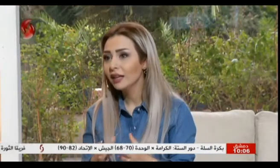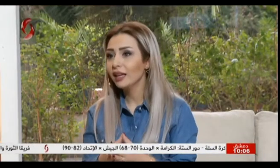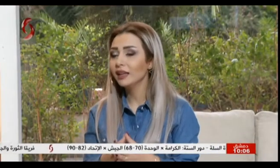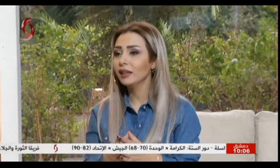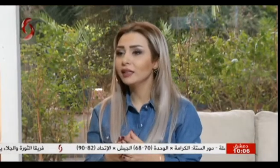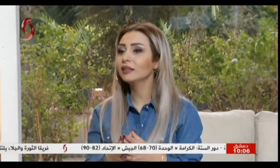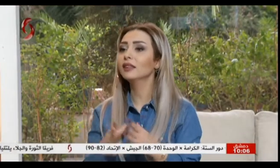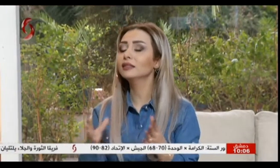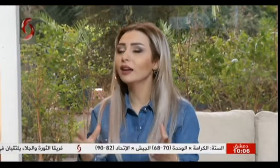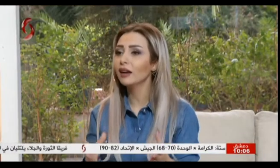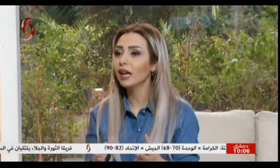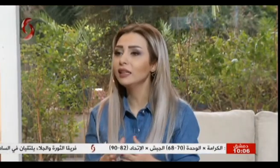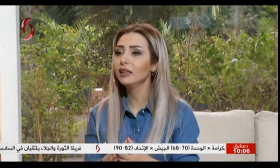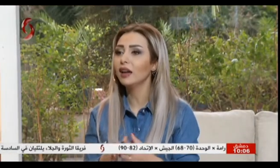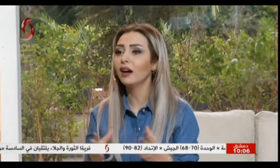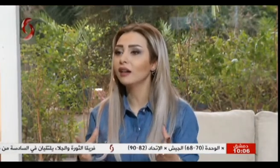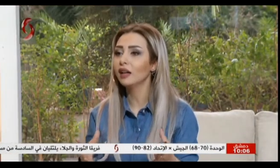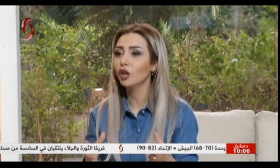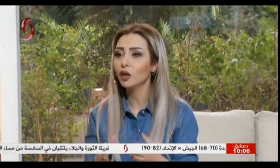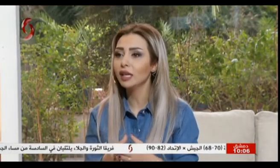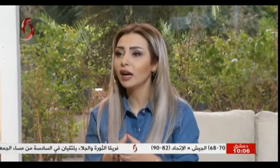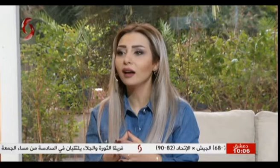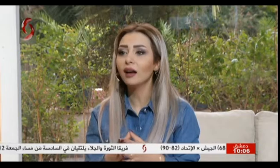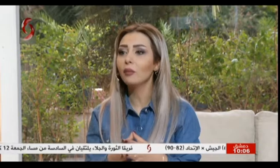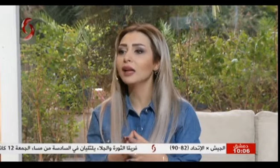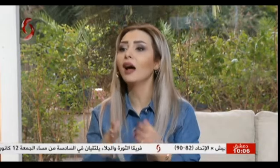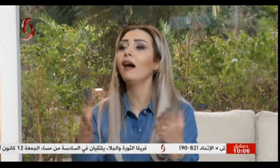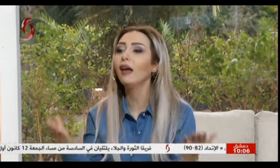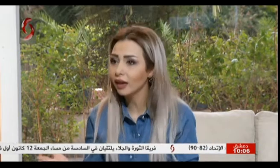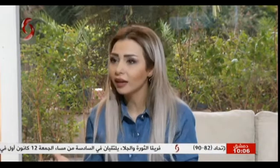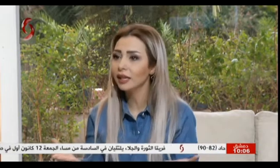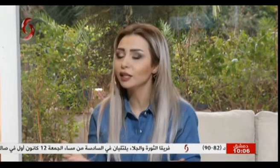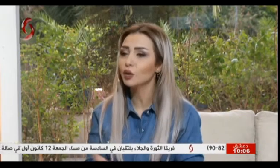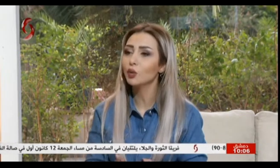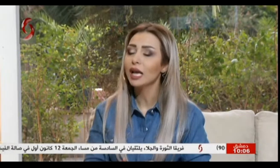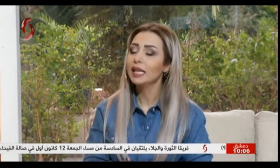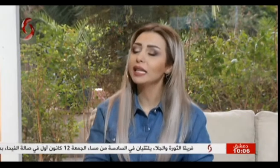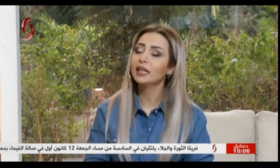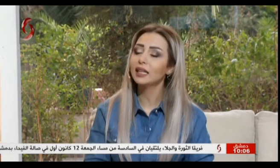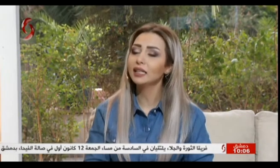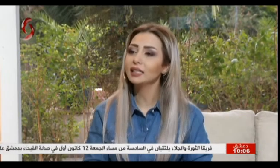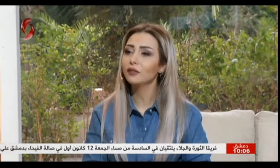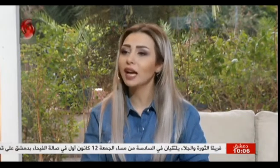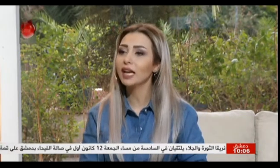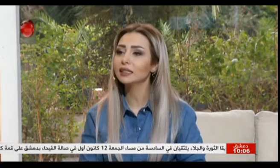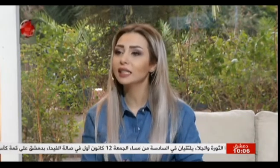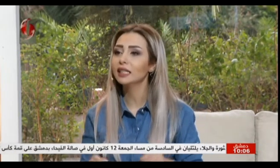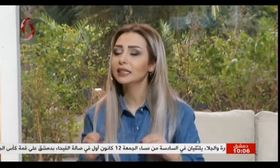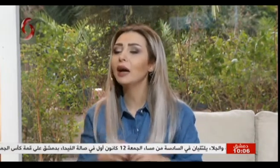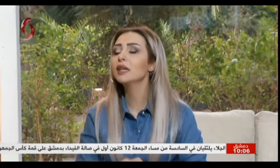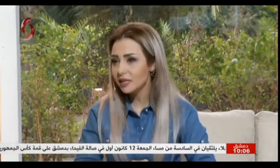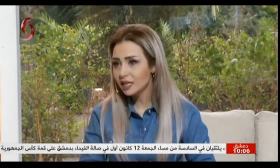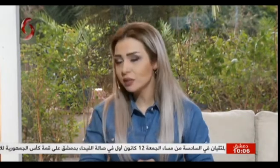حدا يتخطى أي إعاقة، لأنه هي الإعاقة مانا عائق، خلينا نقول، لنقدر نحن نكفي